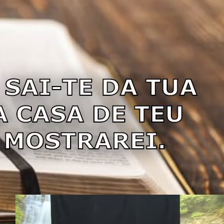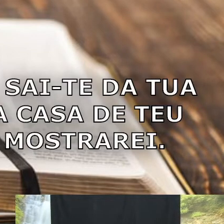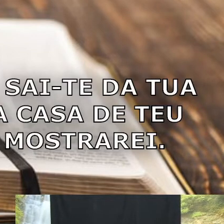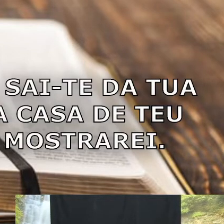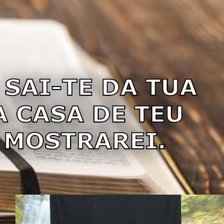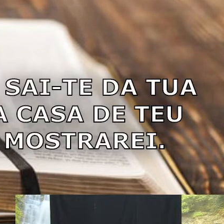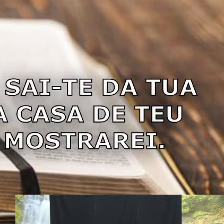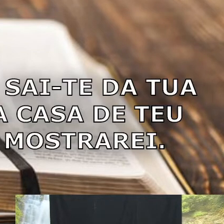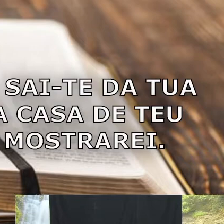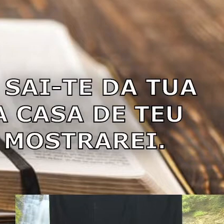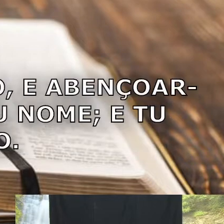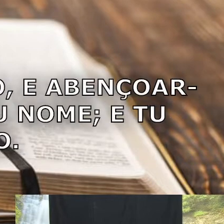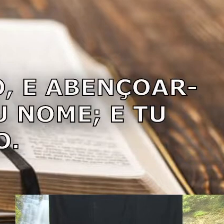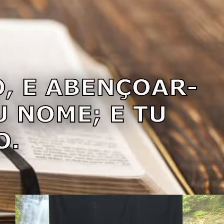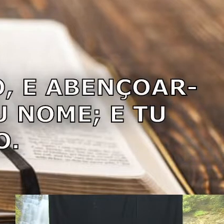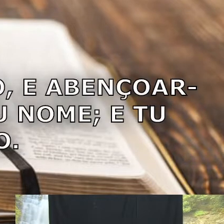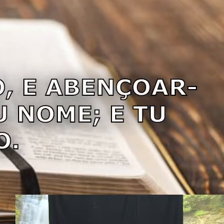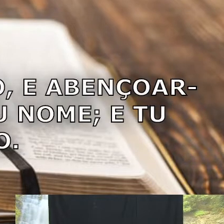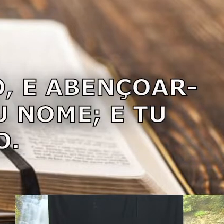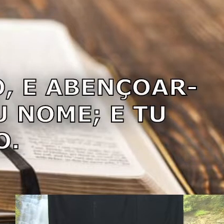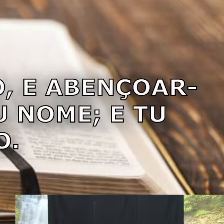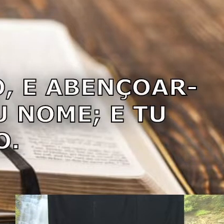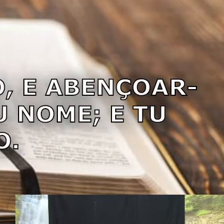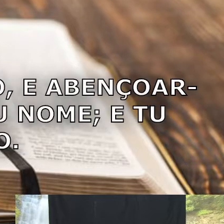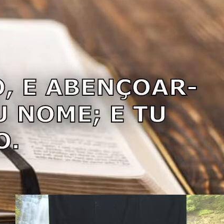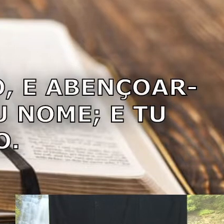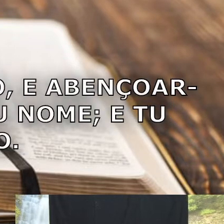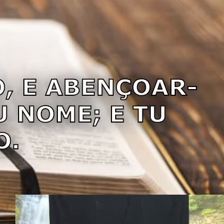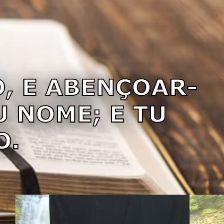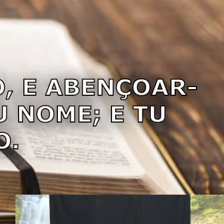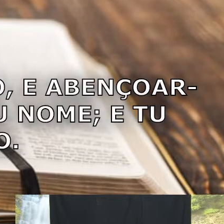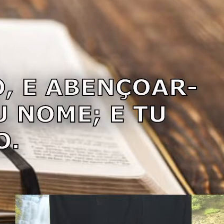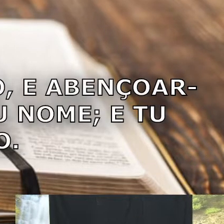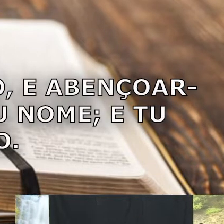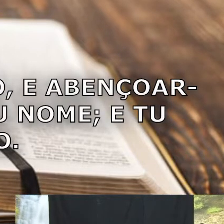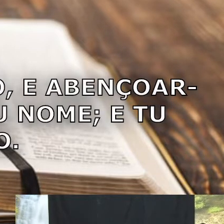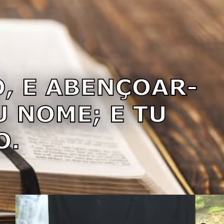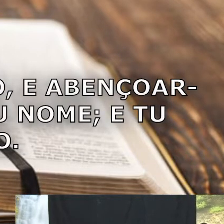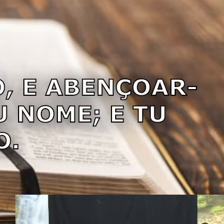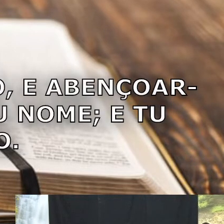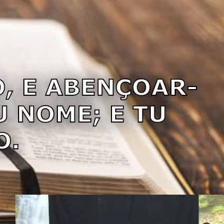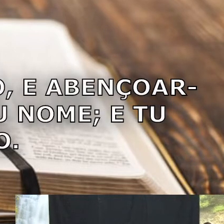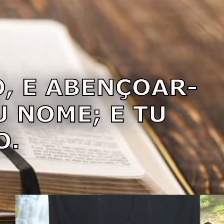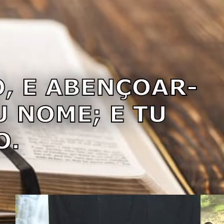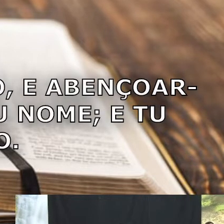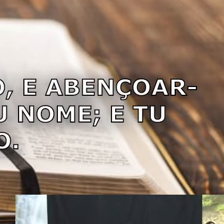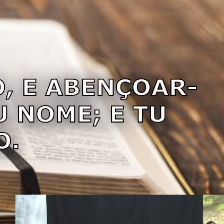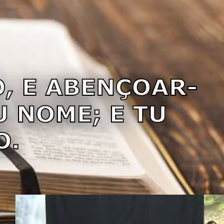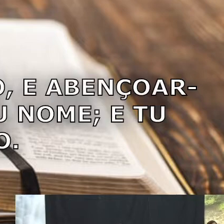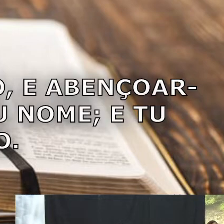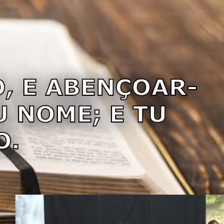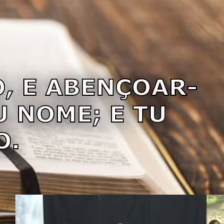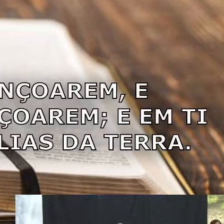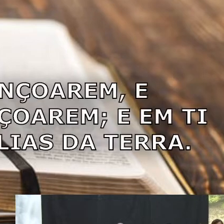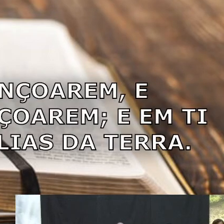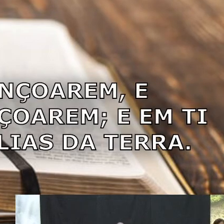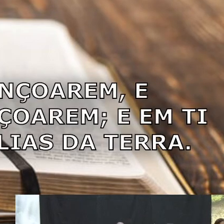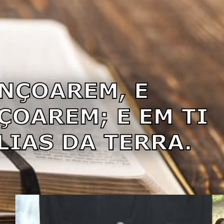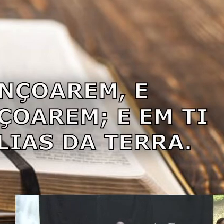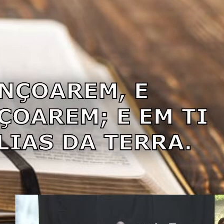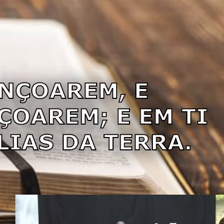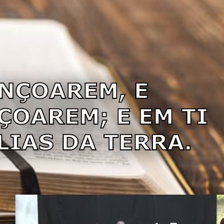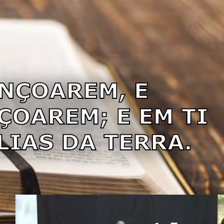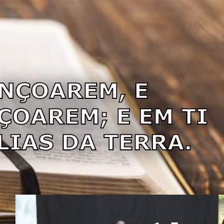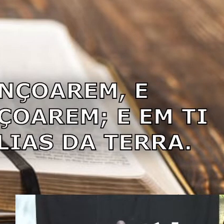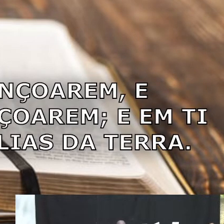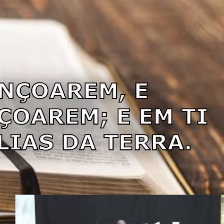grande nação, e te abençoarei, e te engrandecerei o nome, se tu uma bênção. Abençoarei